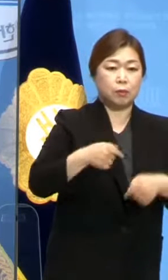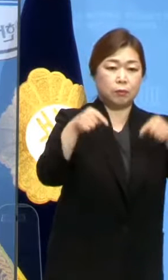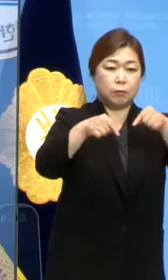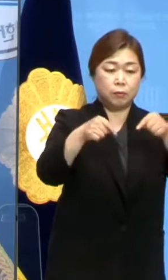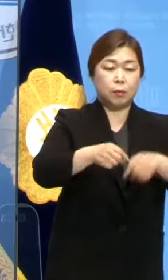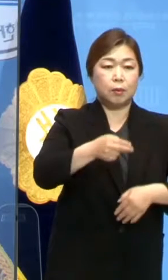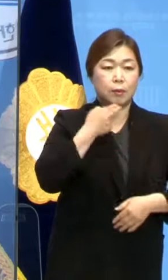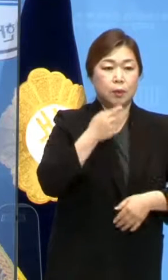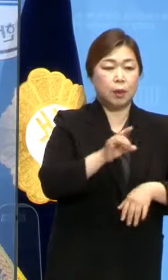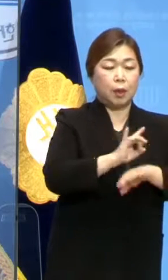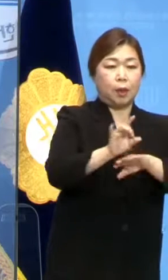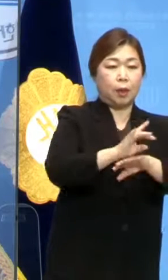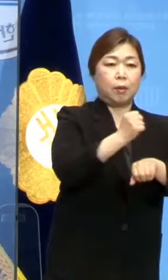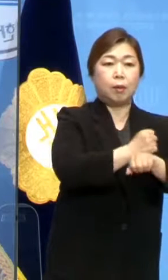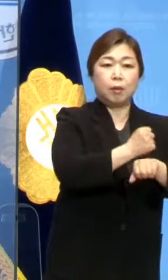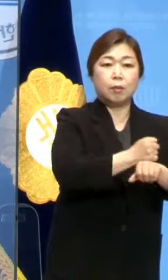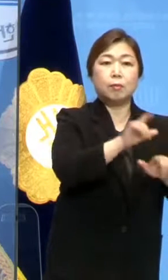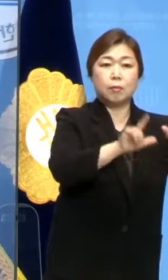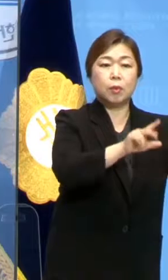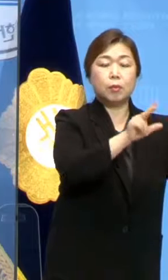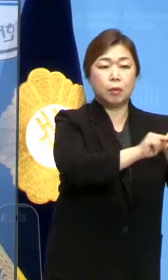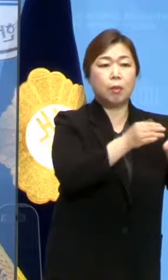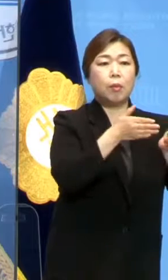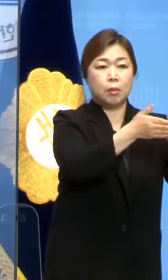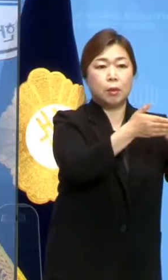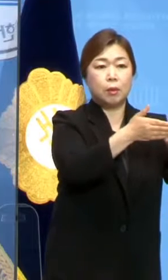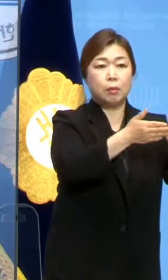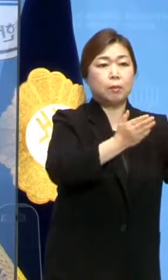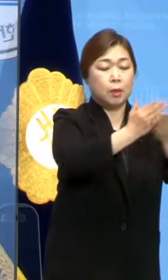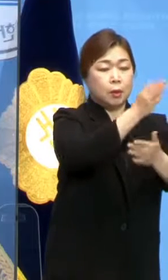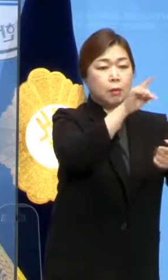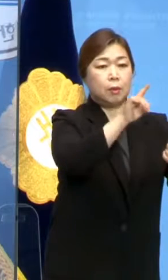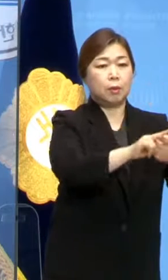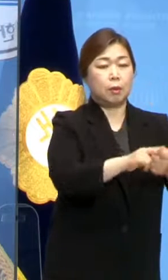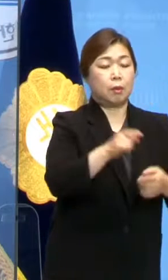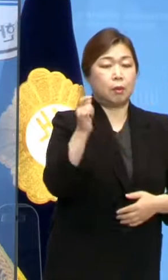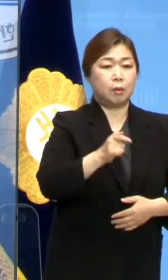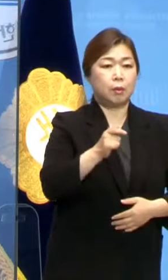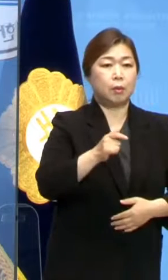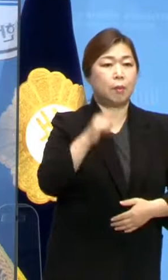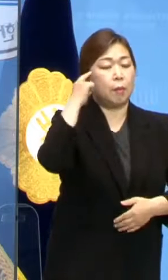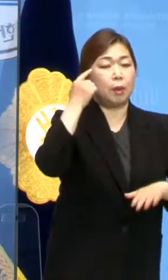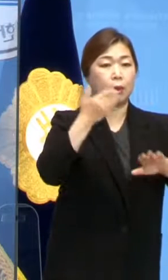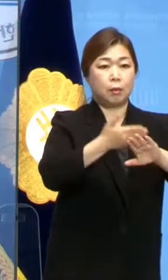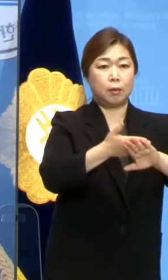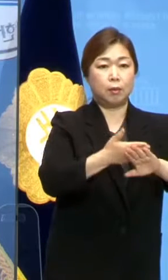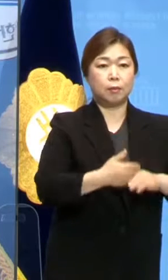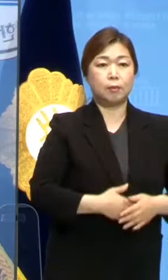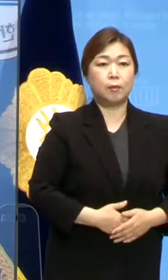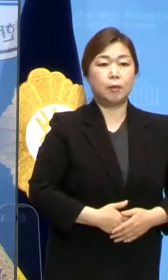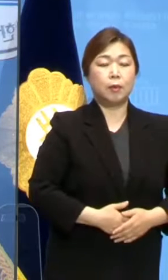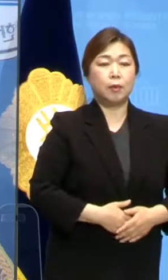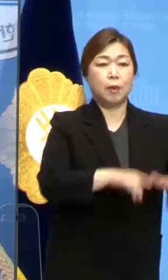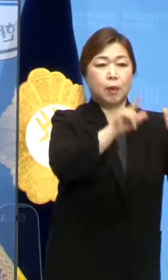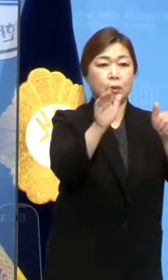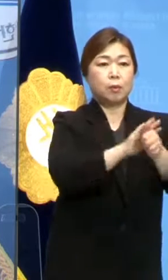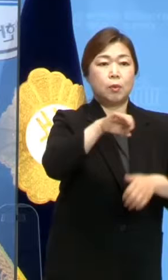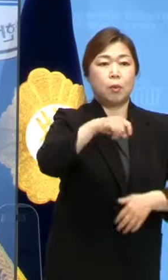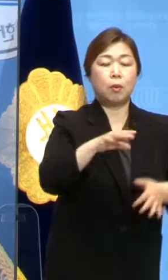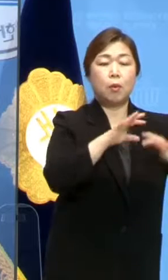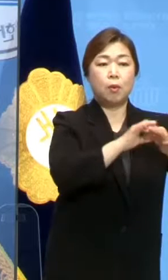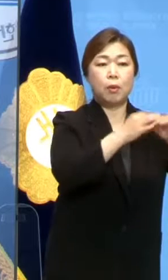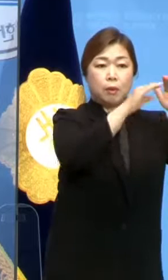졸속 으로 떠밀리듯 도반이 처리되는 것에 대해 강력히 반대 1 사회서비스 왕과